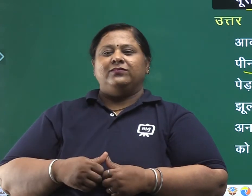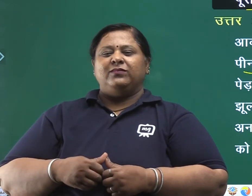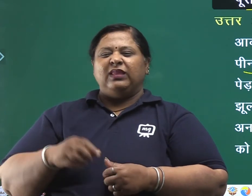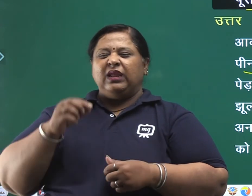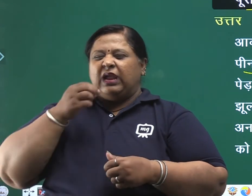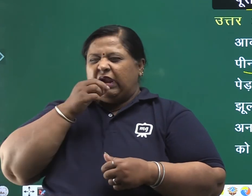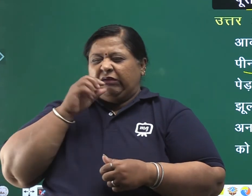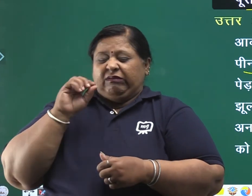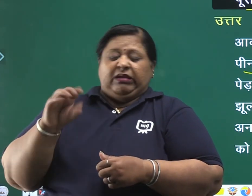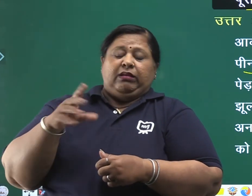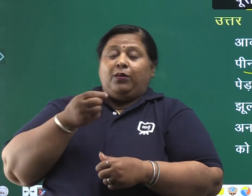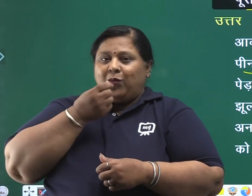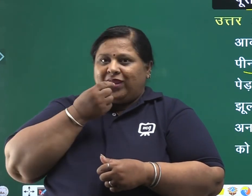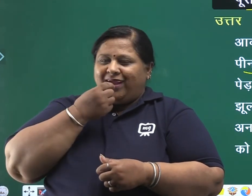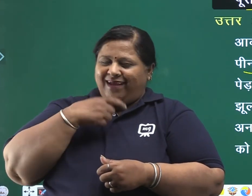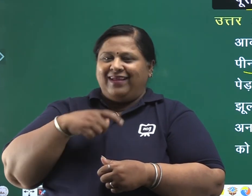कड़वी निबोरी खाना,